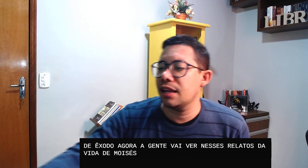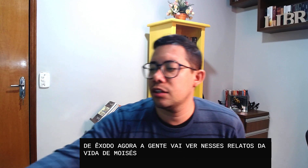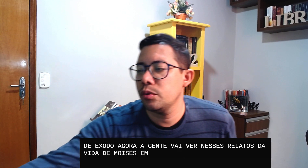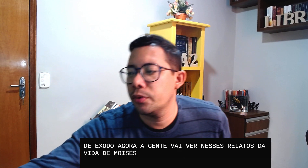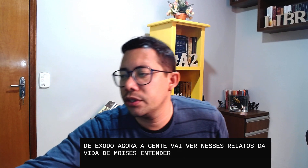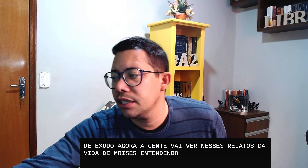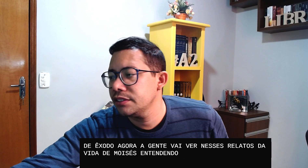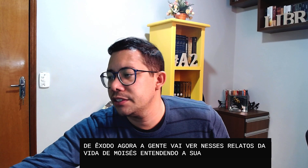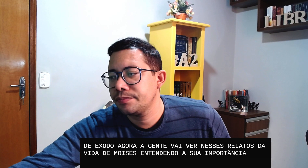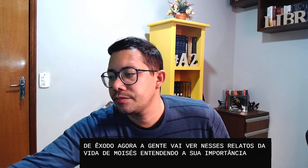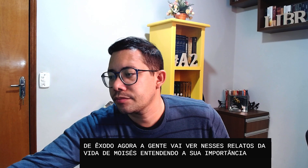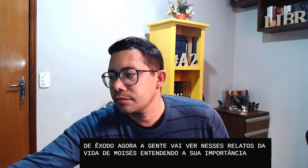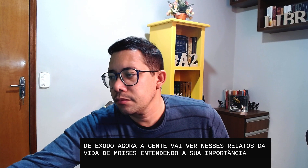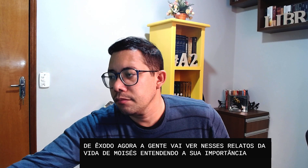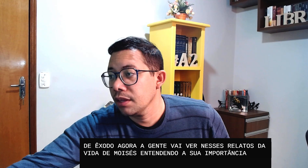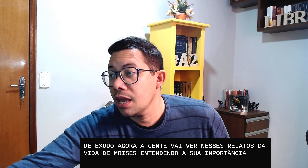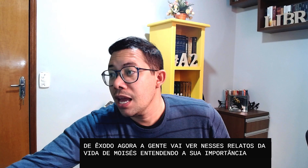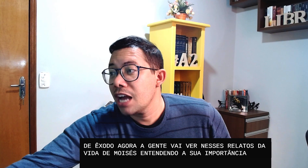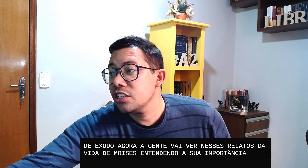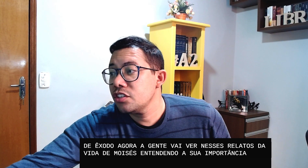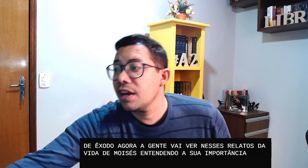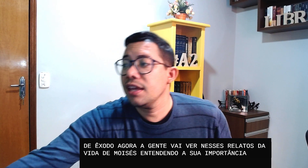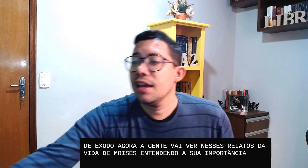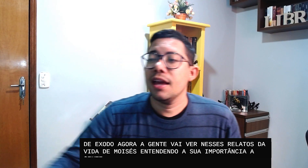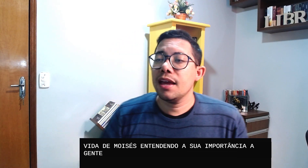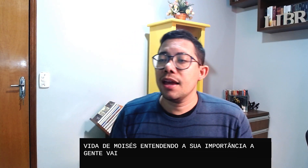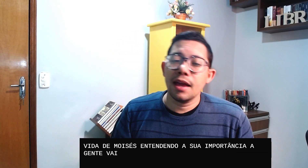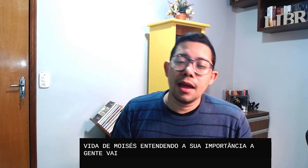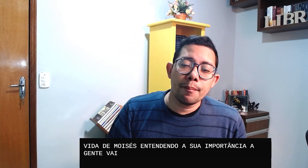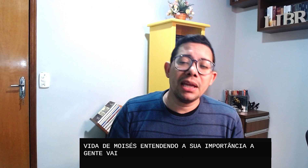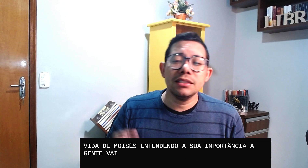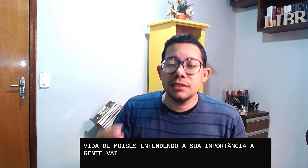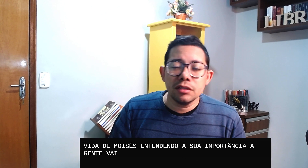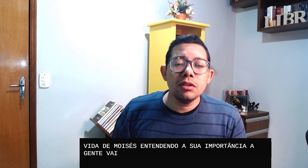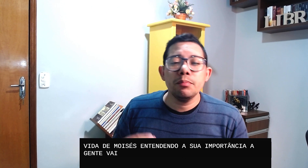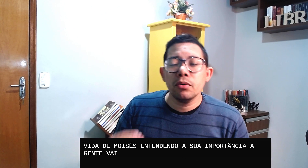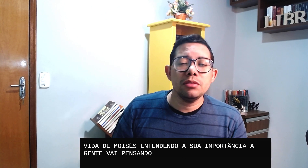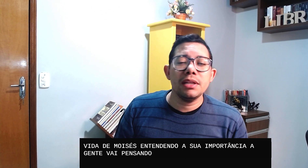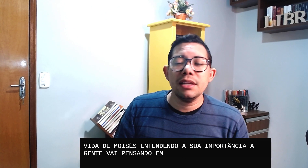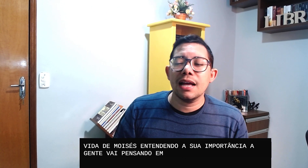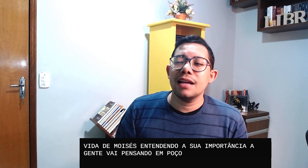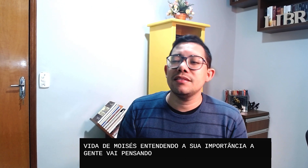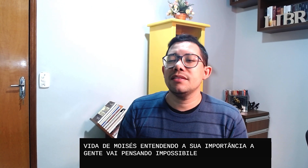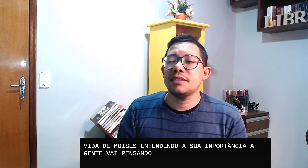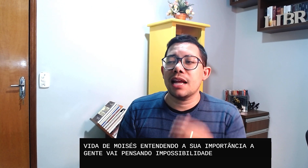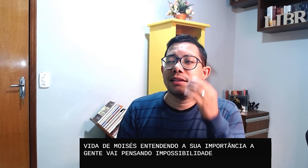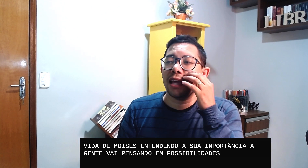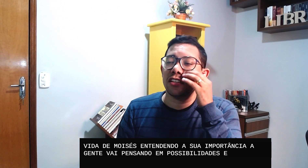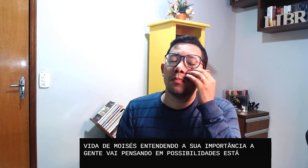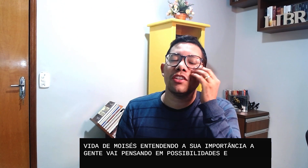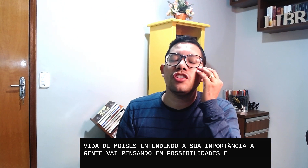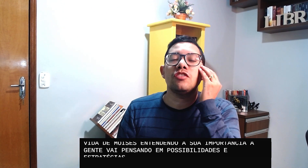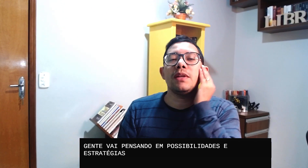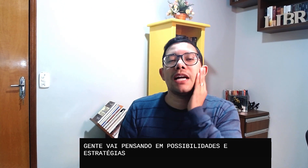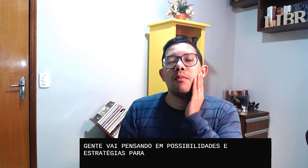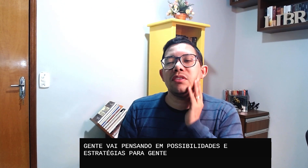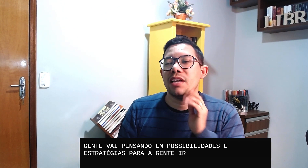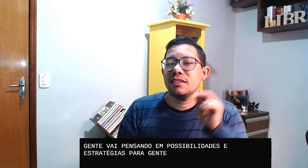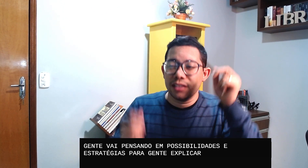sua importância, a gente vai pensando em possibilidades e estratégias para a gente explicar Moisés,